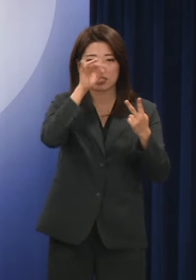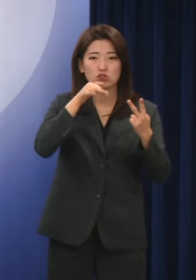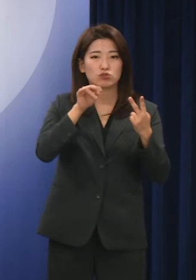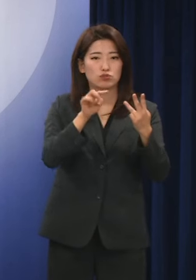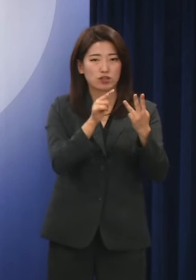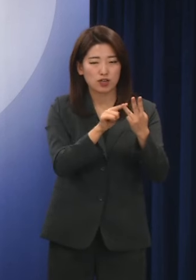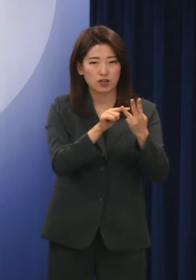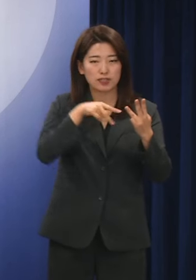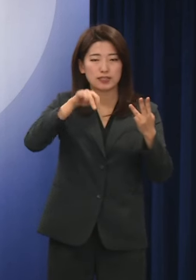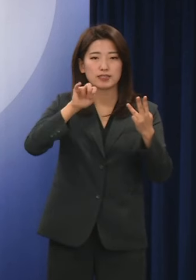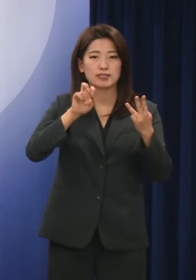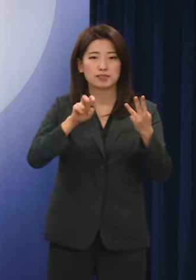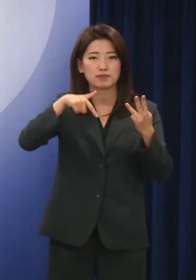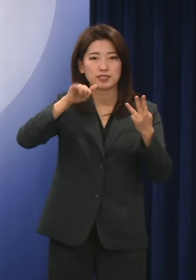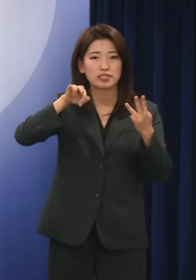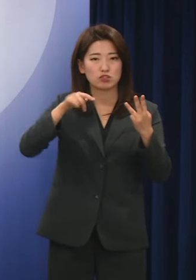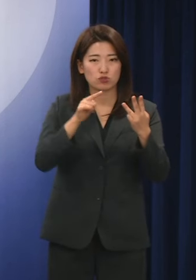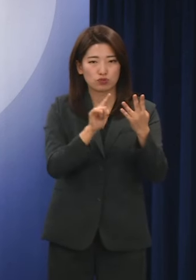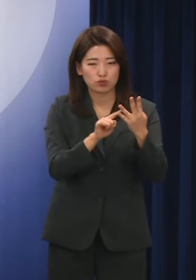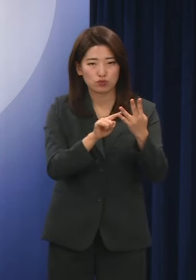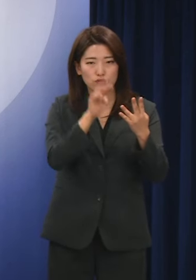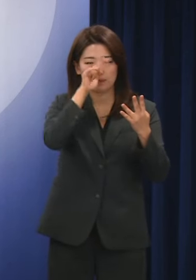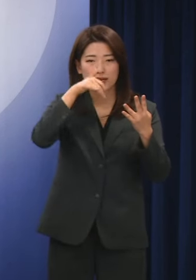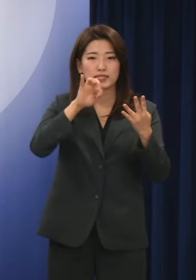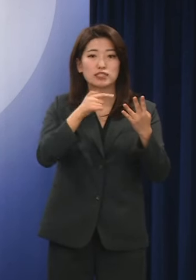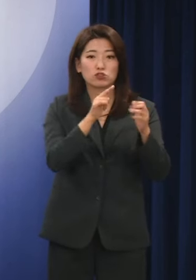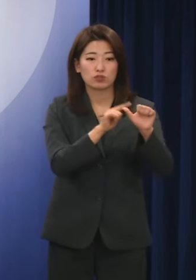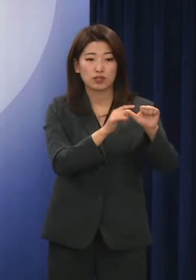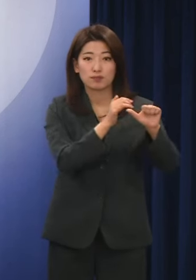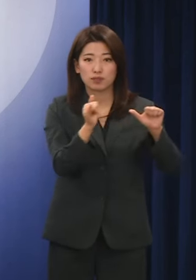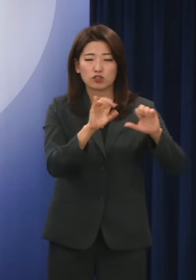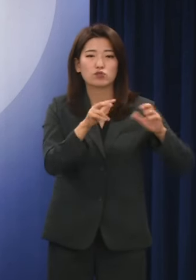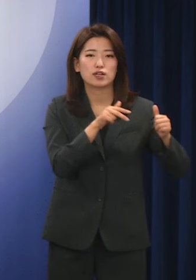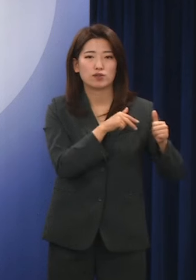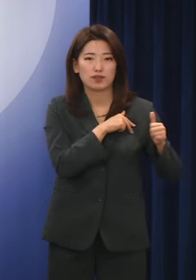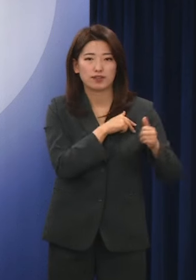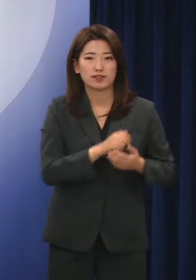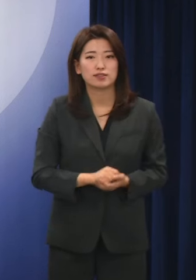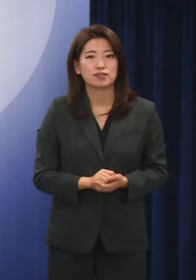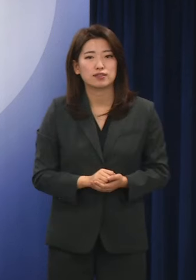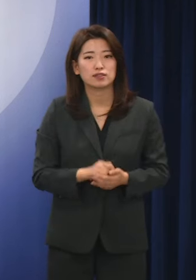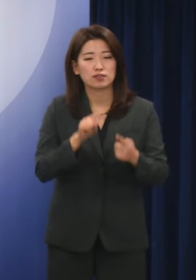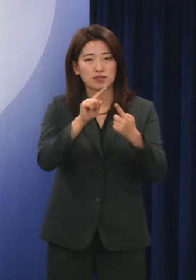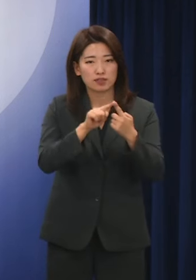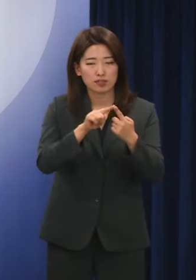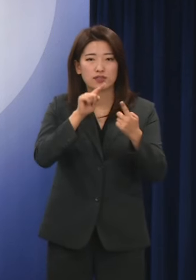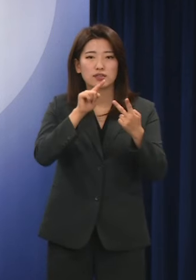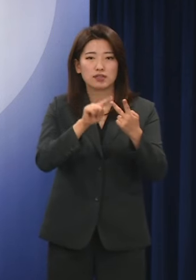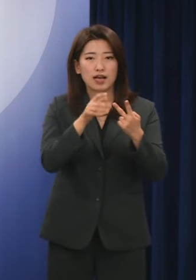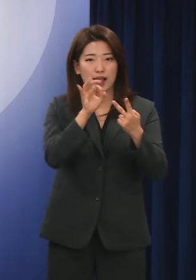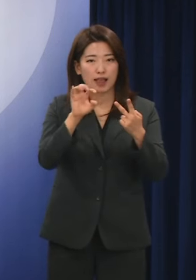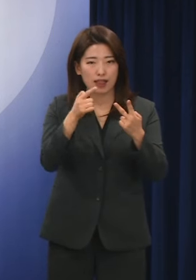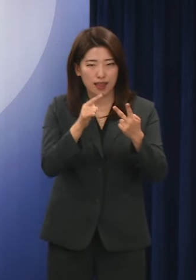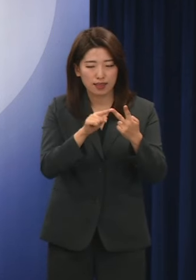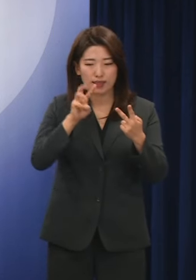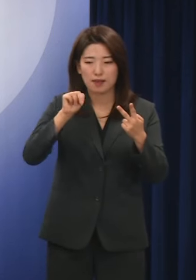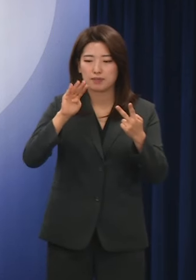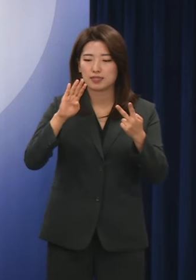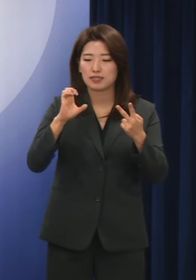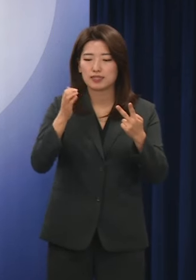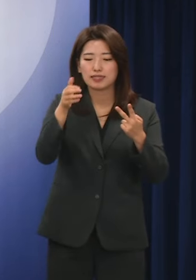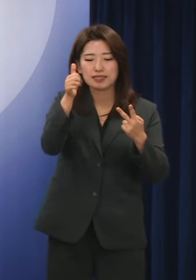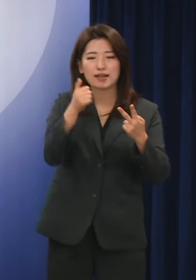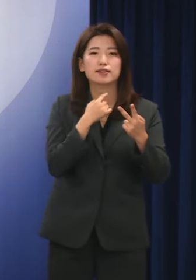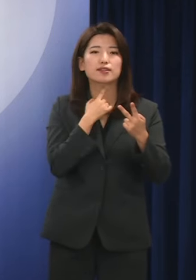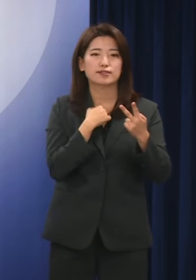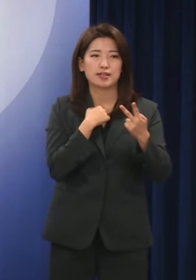신기준, 박기춘 전 국회의원, 김장겸, 안광환 전 MBC 사장 등이